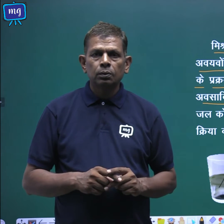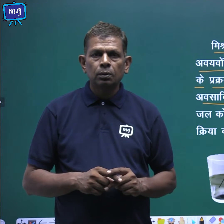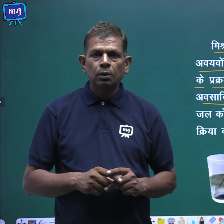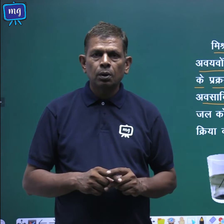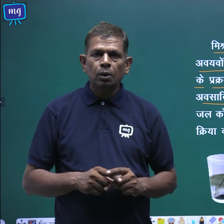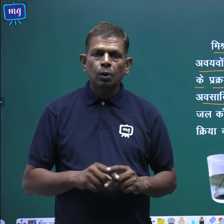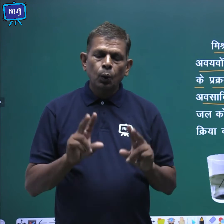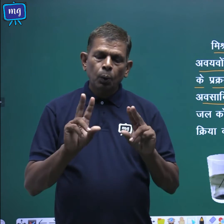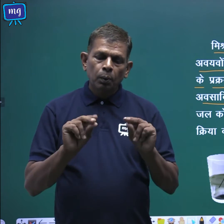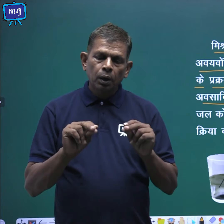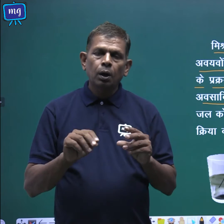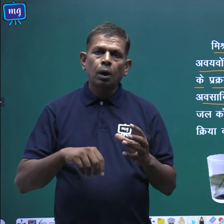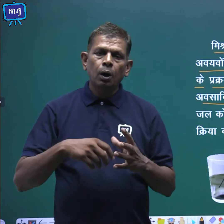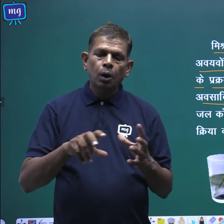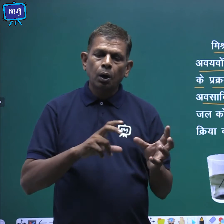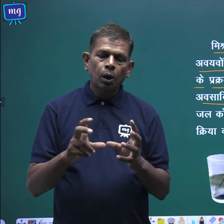बिना हिलाए